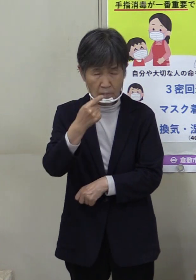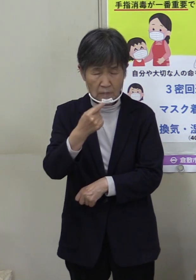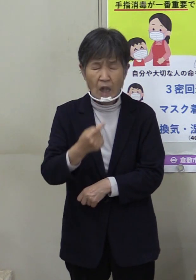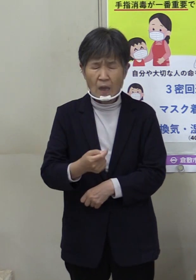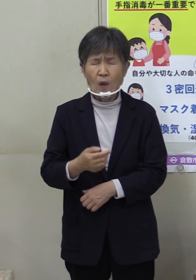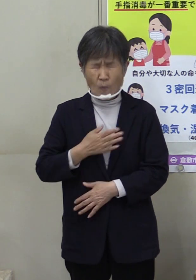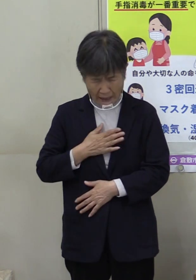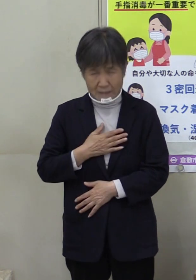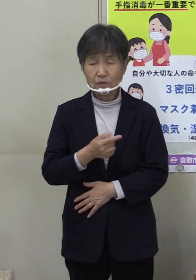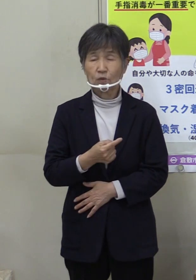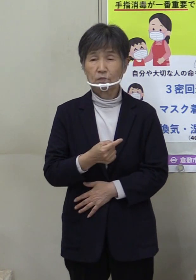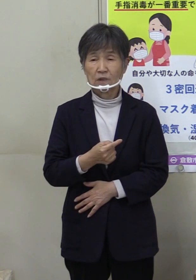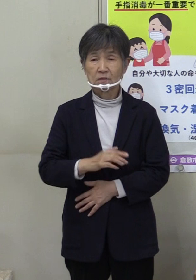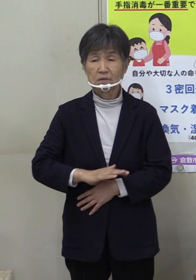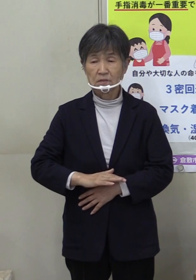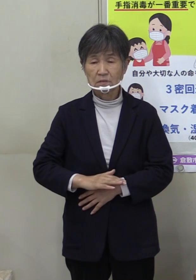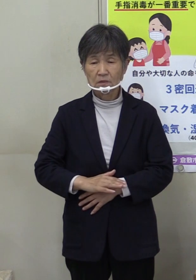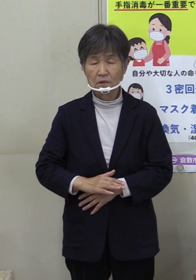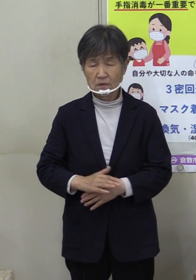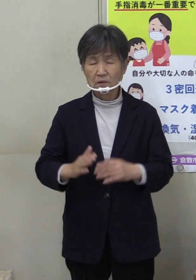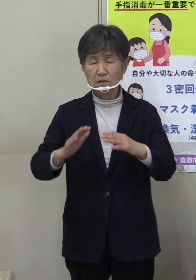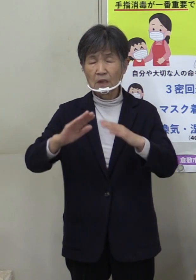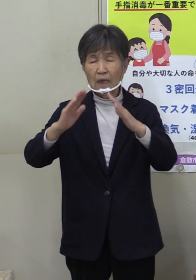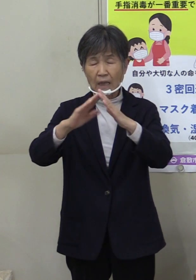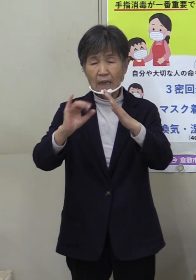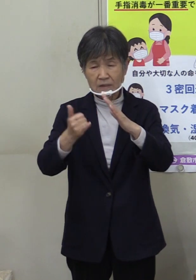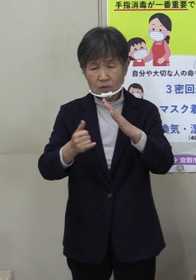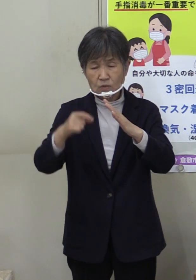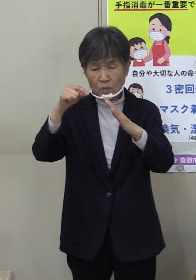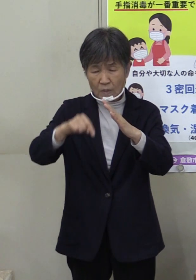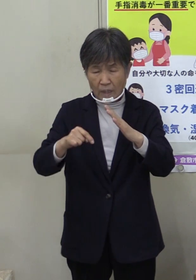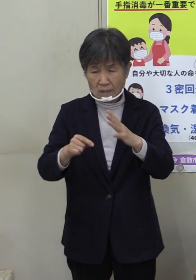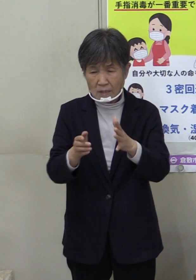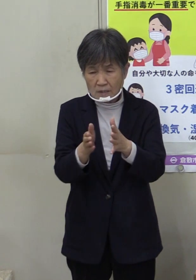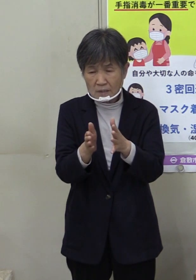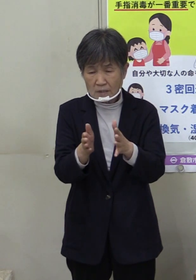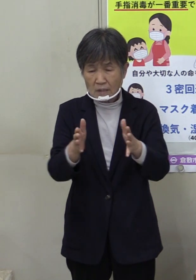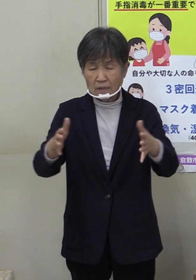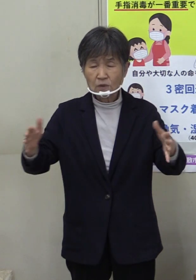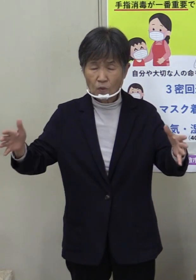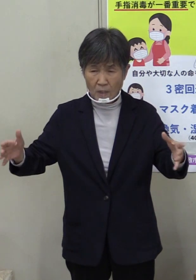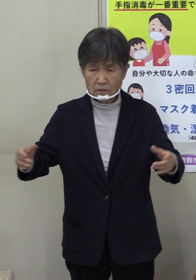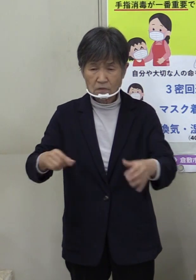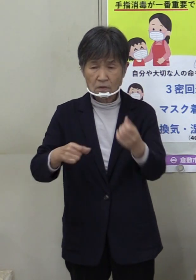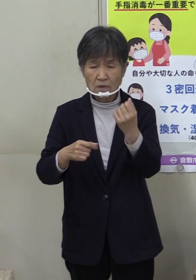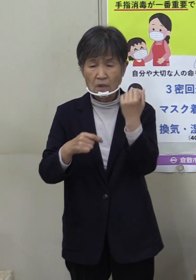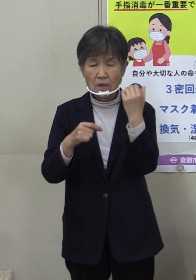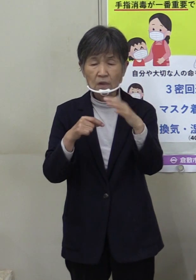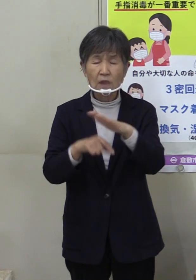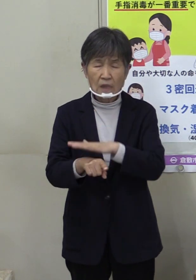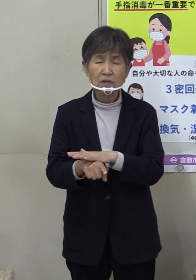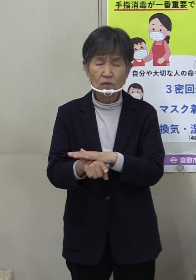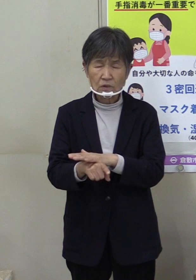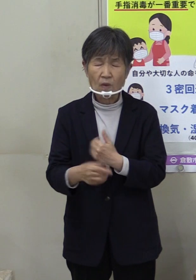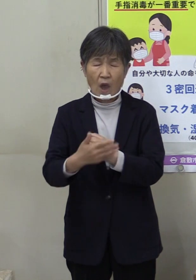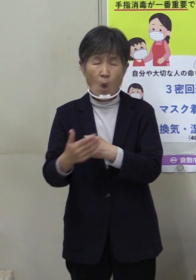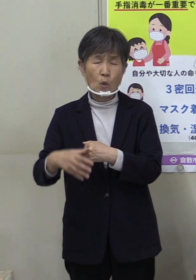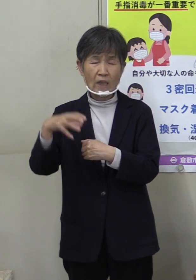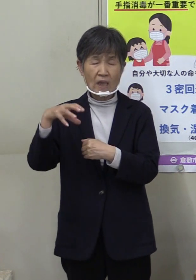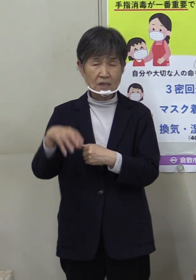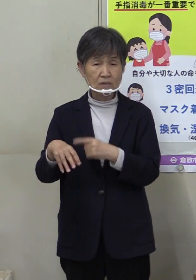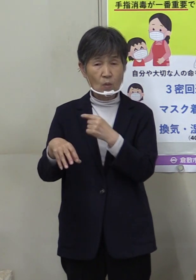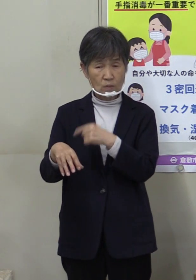分かってはいるんですけども、まあ、家族の中で広がる大きな原因としましては、 保健所の方に、ま